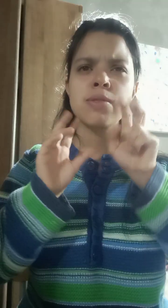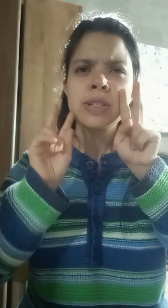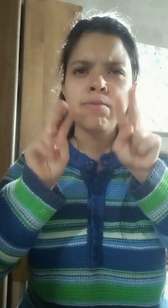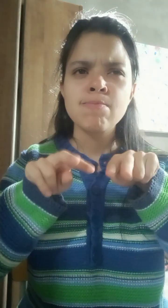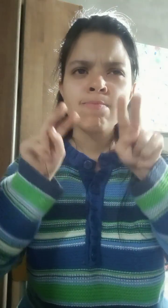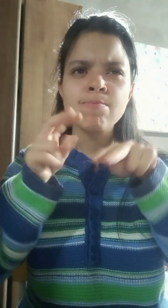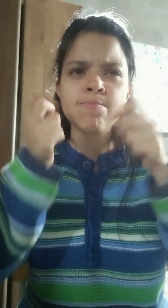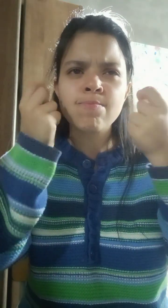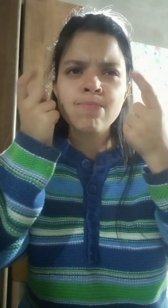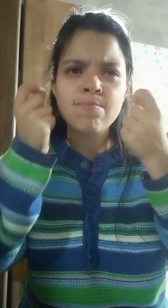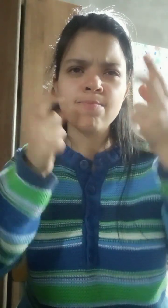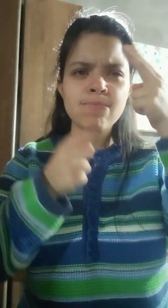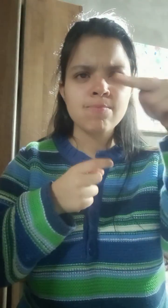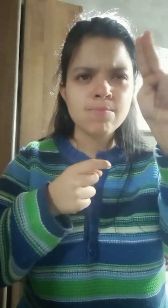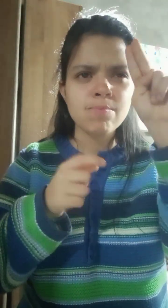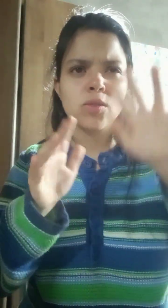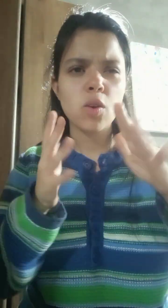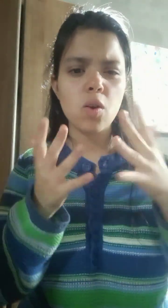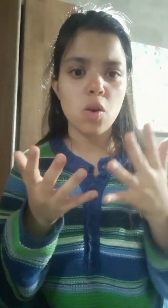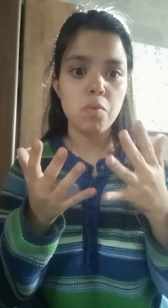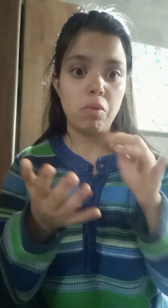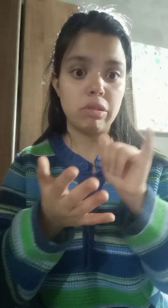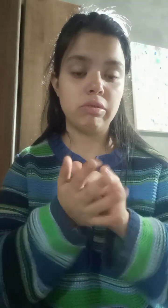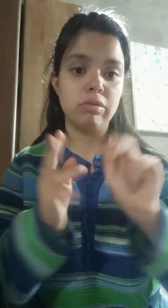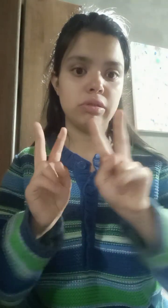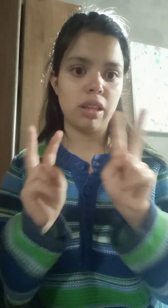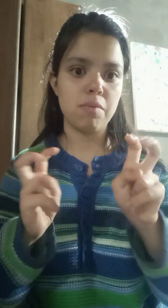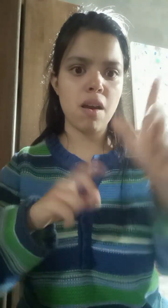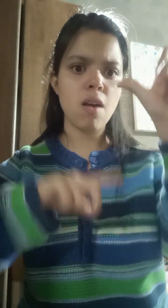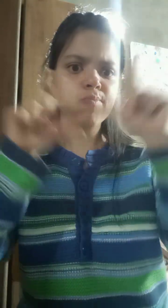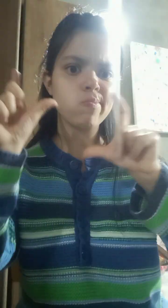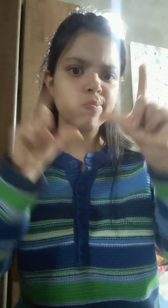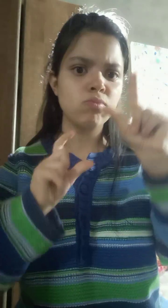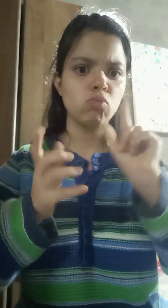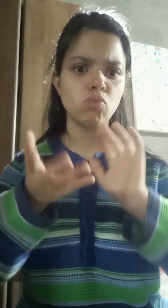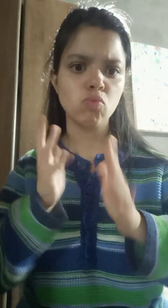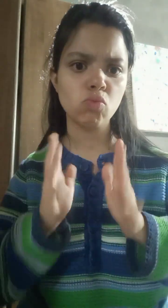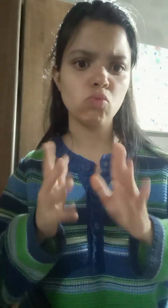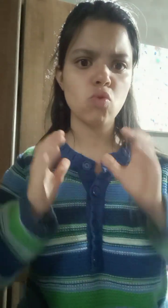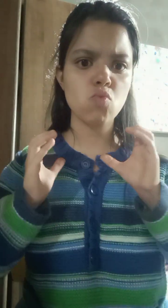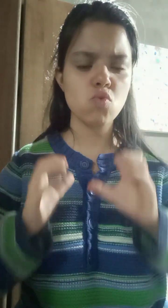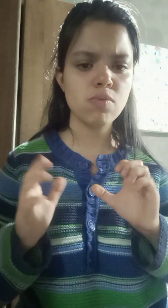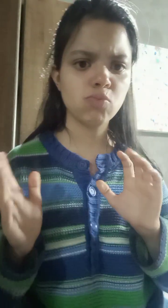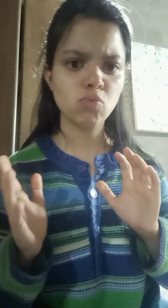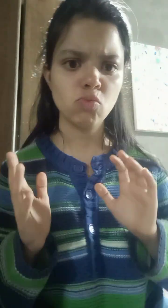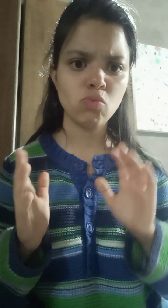los movimientos de las manos, la cara y el cuerpo, características de la lengua de